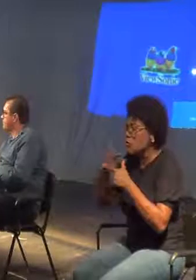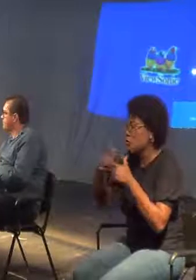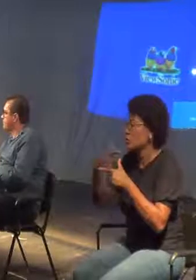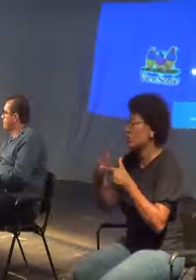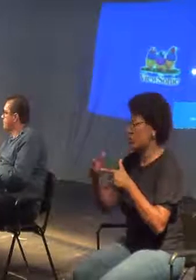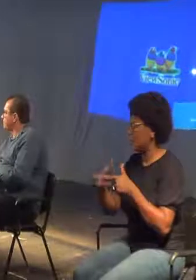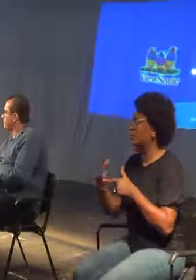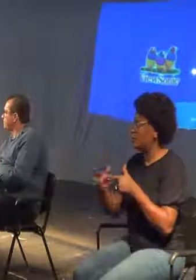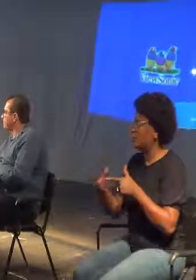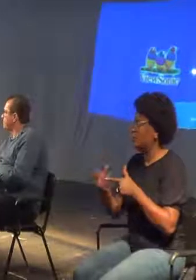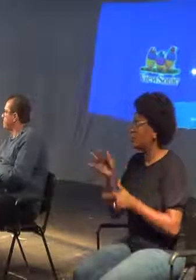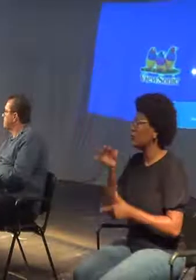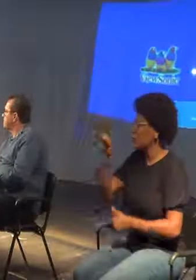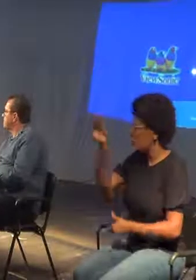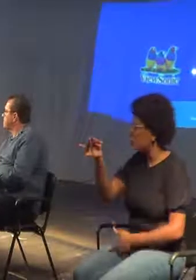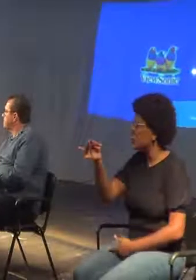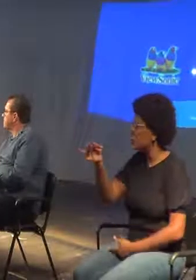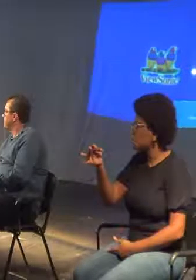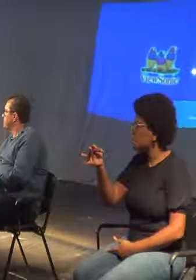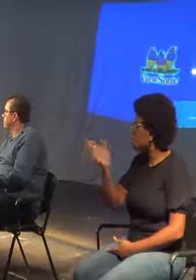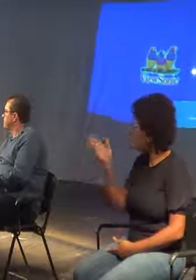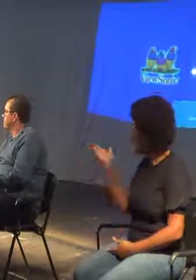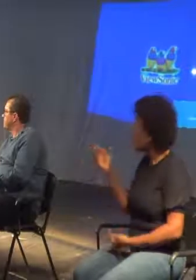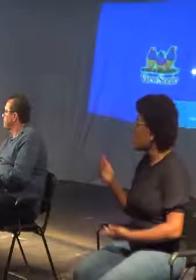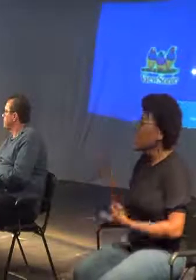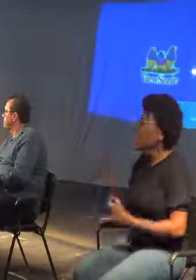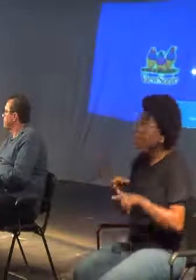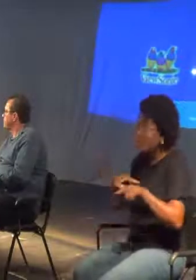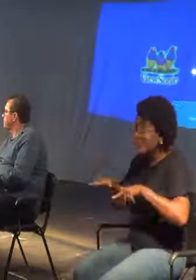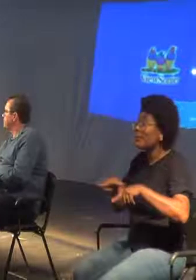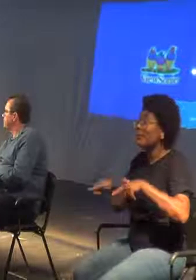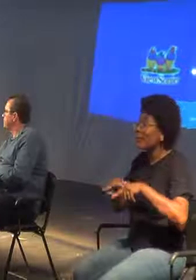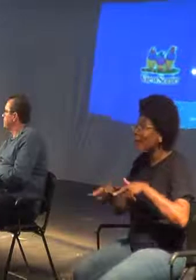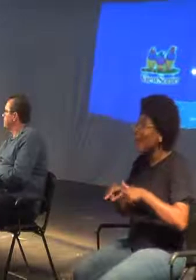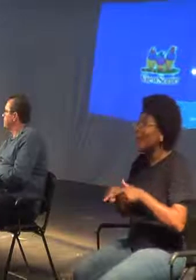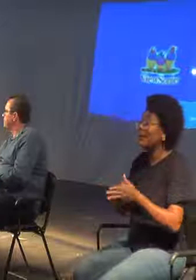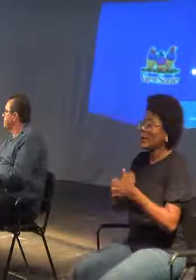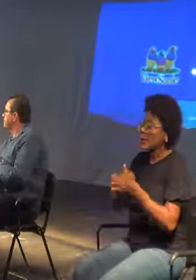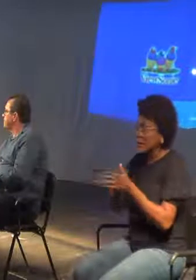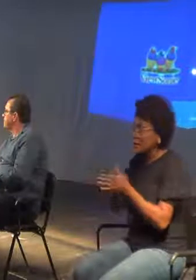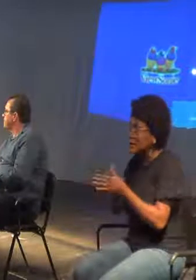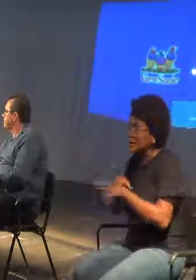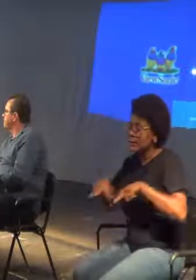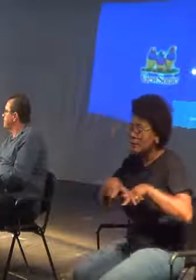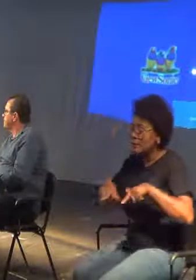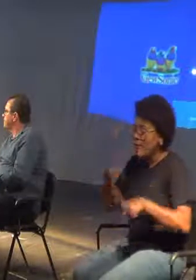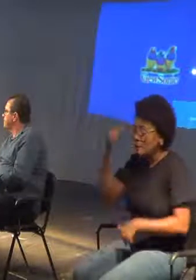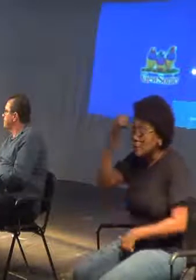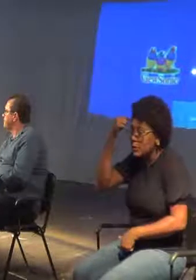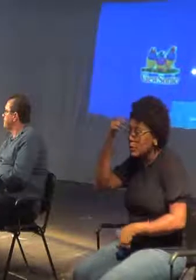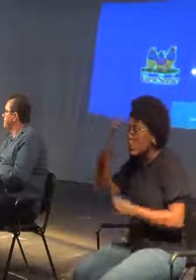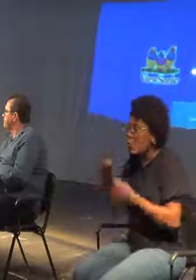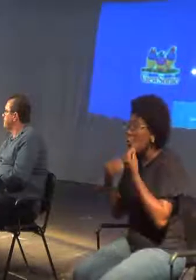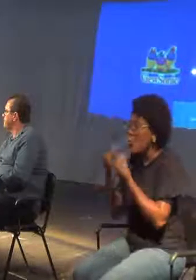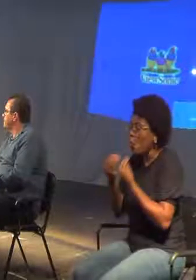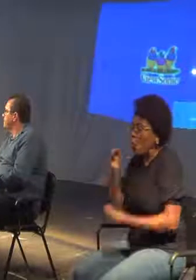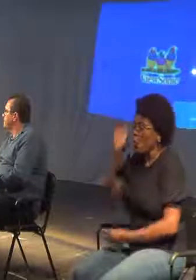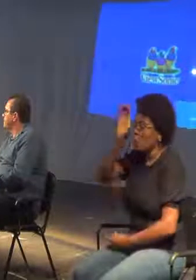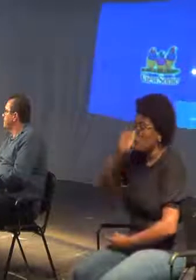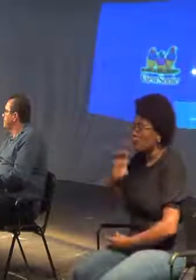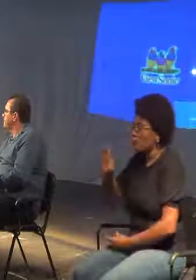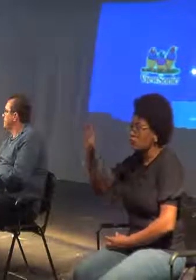pouco disso, já que trabalha com as questões realmente de uma ampliação do território, né? São